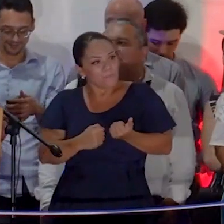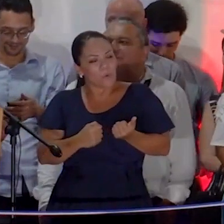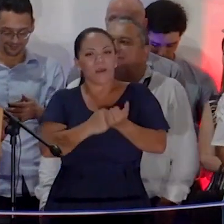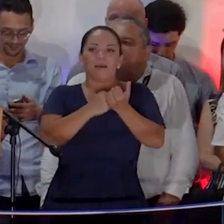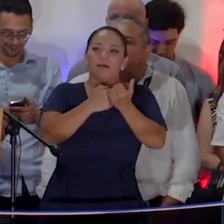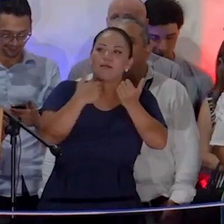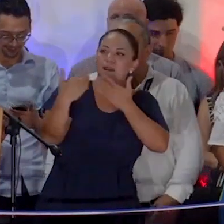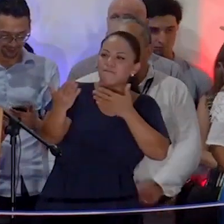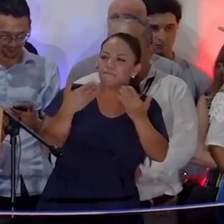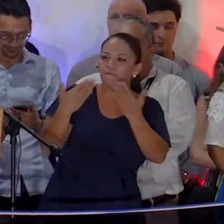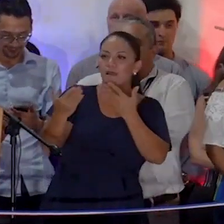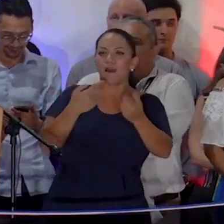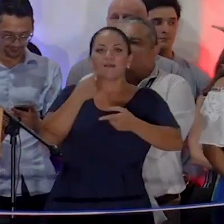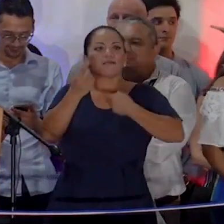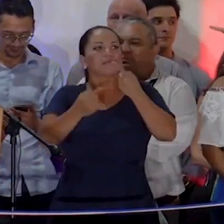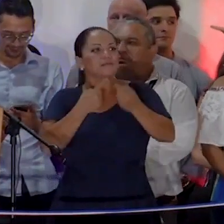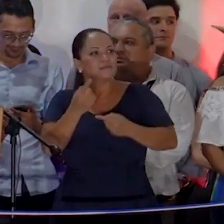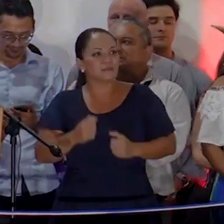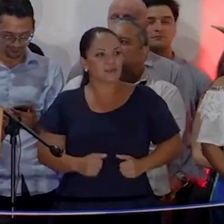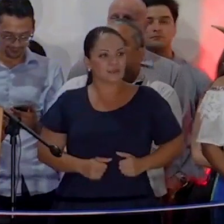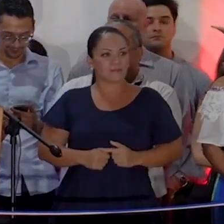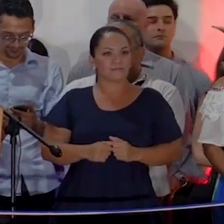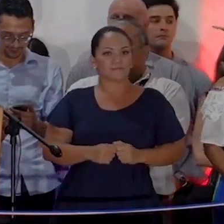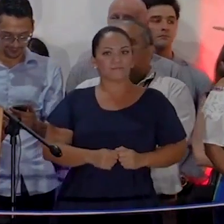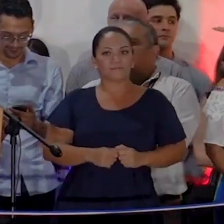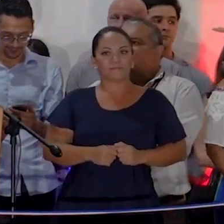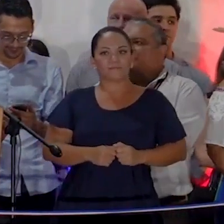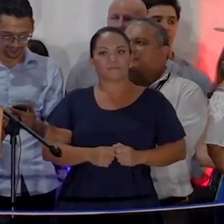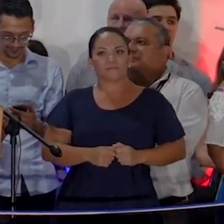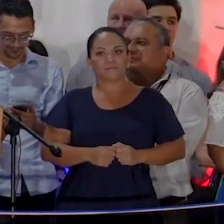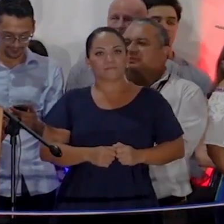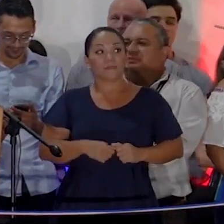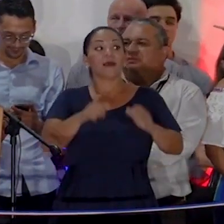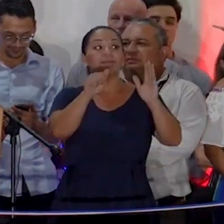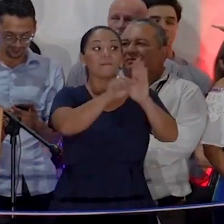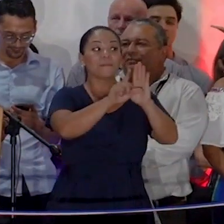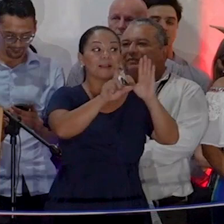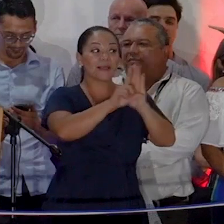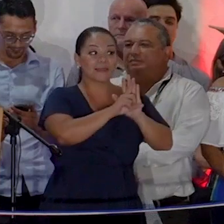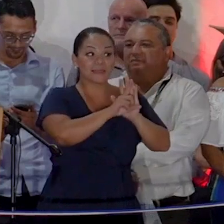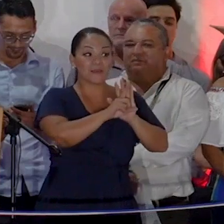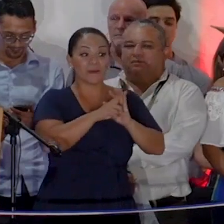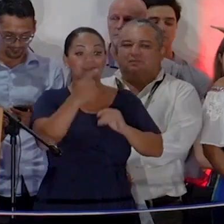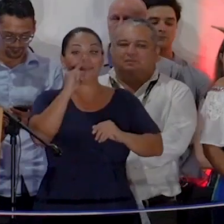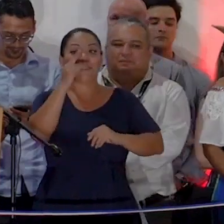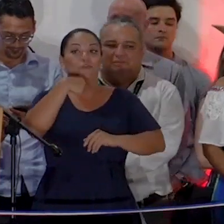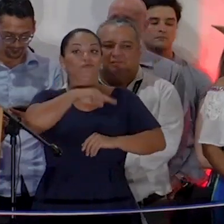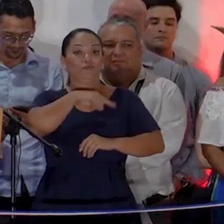hablar y decir, Asamblea Legislativa, ponga atención a lo que están haciendo.